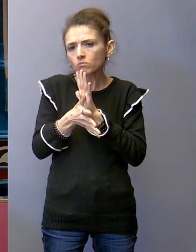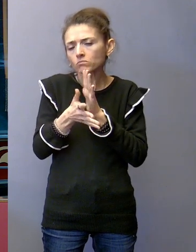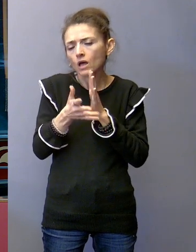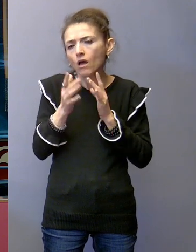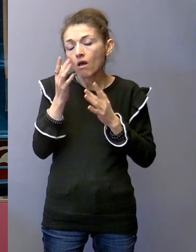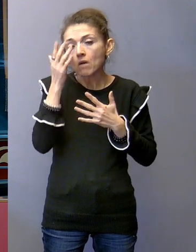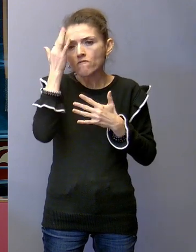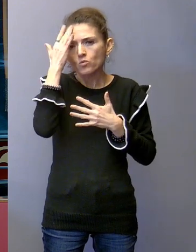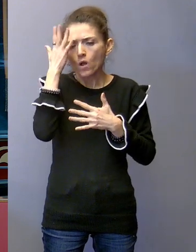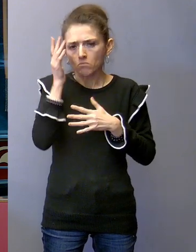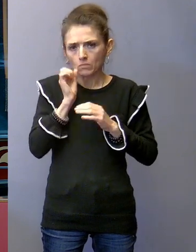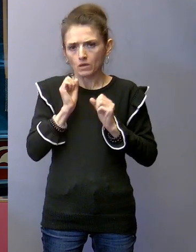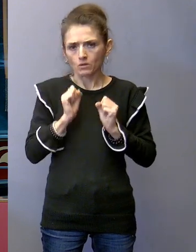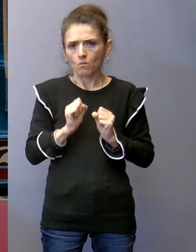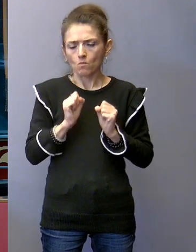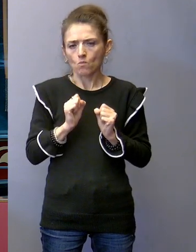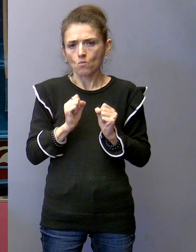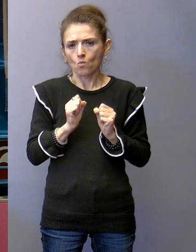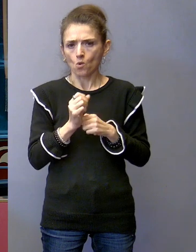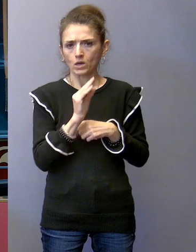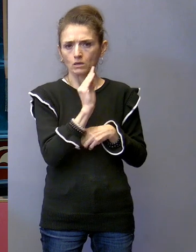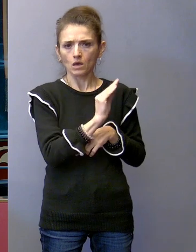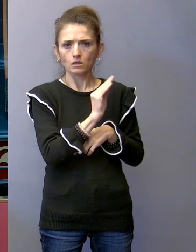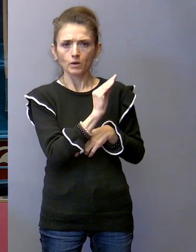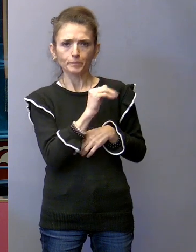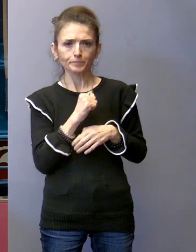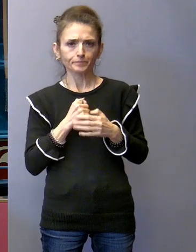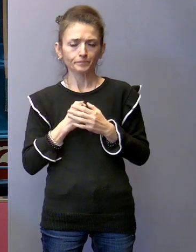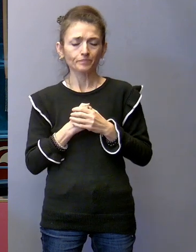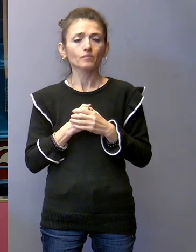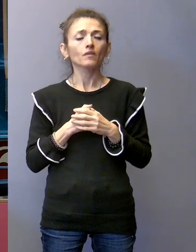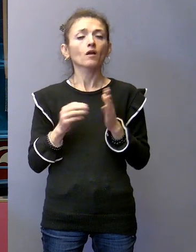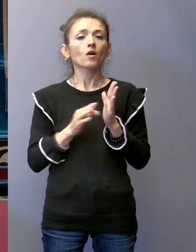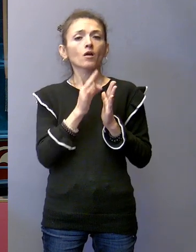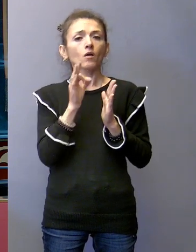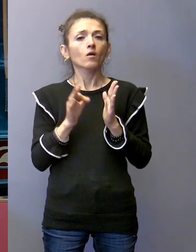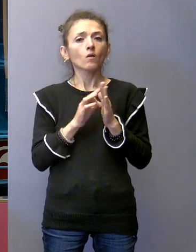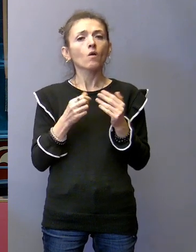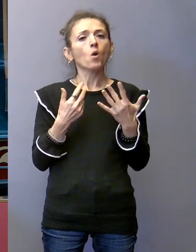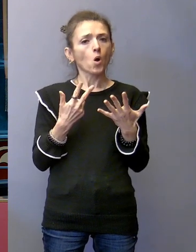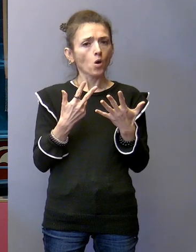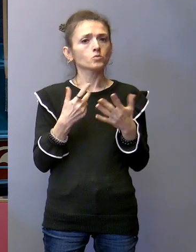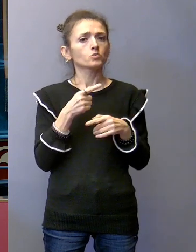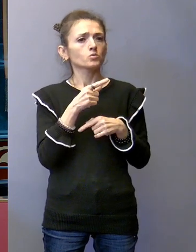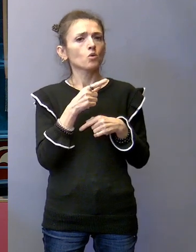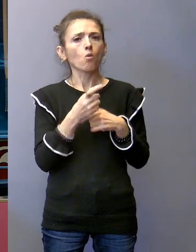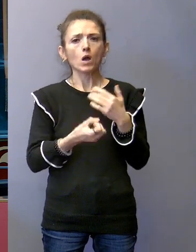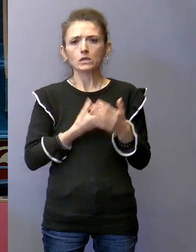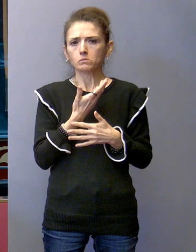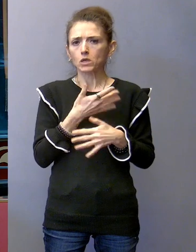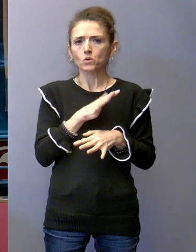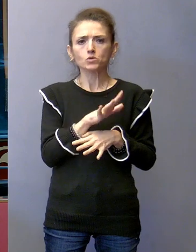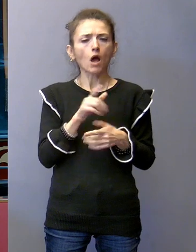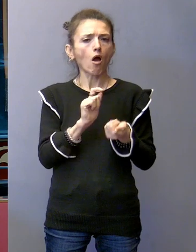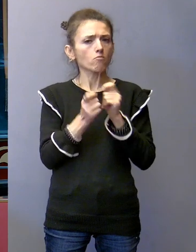eventualmente glielo chiediamo allora poi Lotto si è già espresso non è stata chiesta